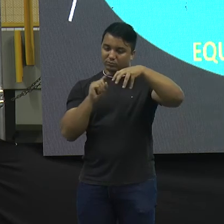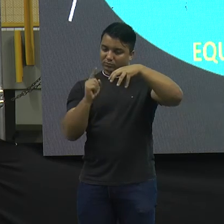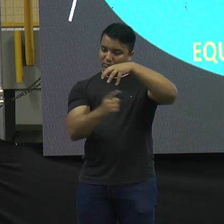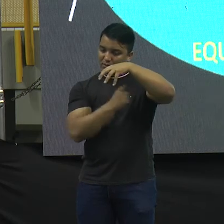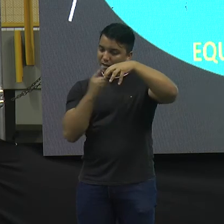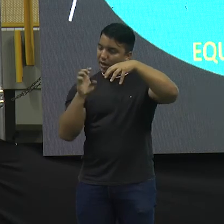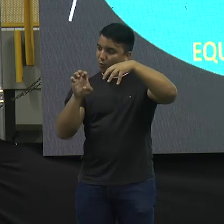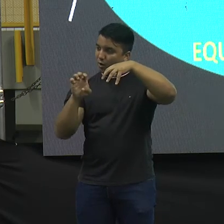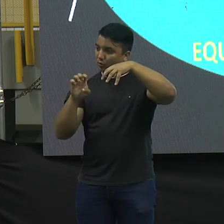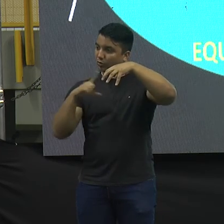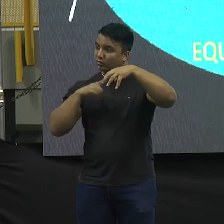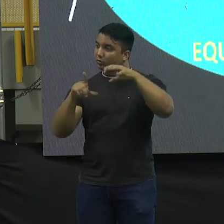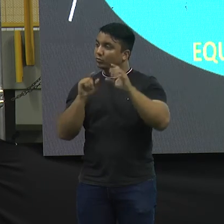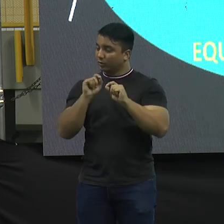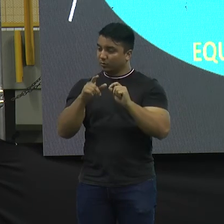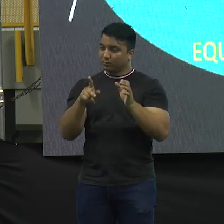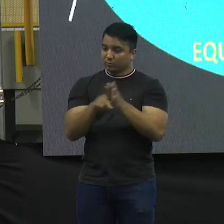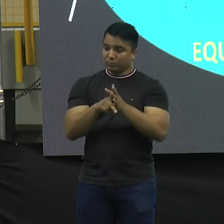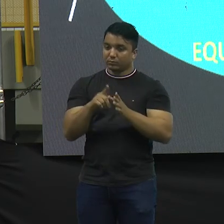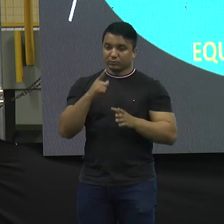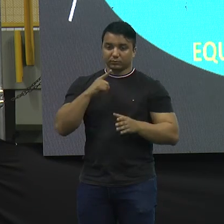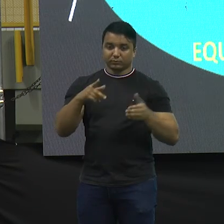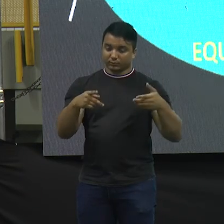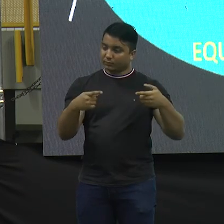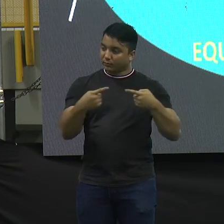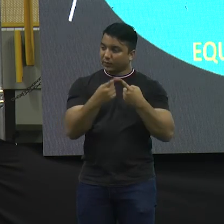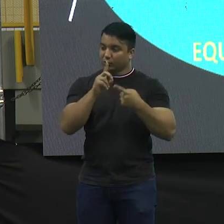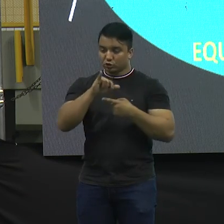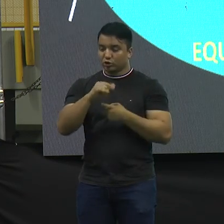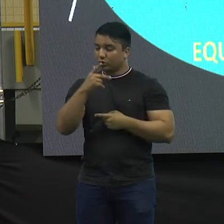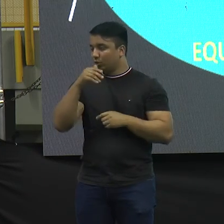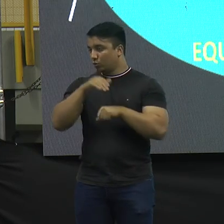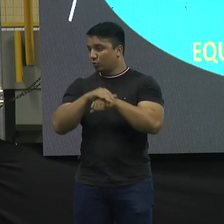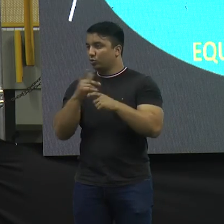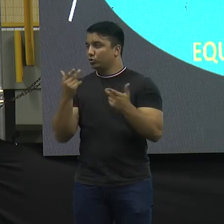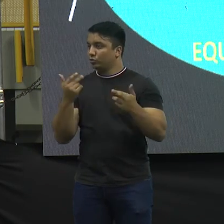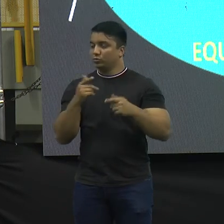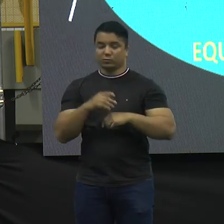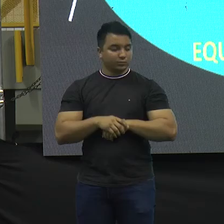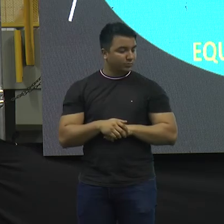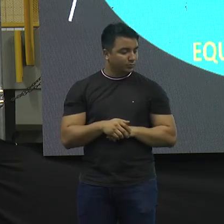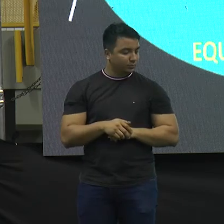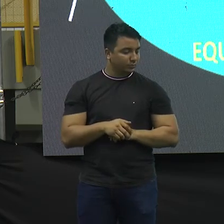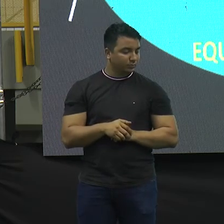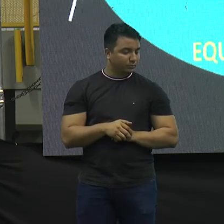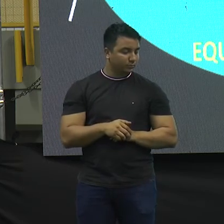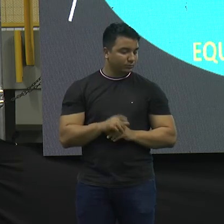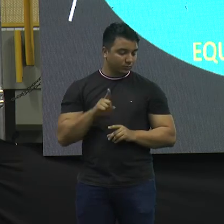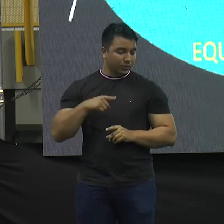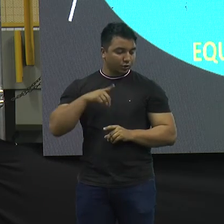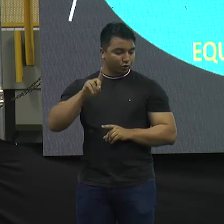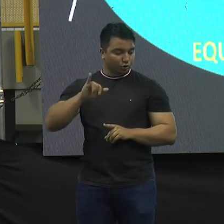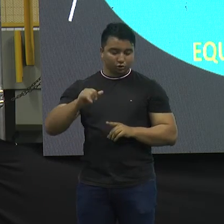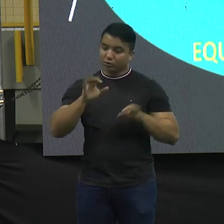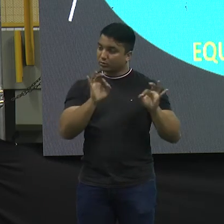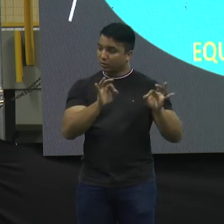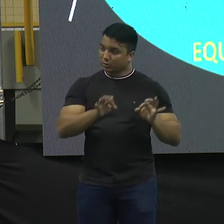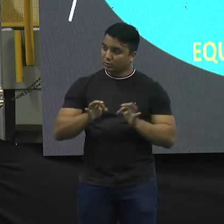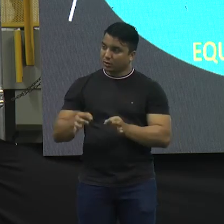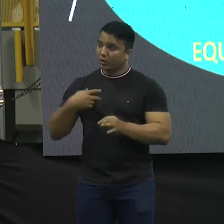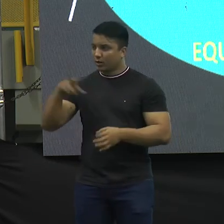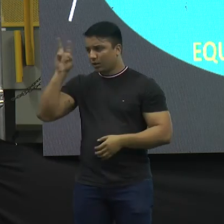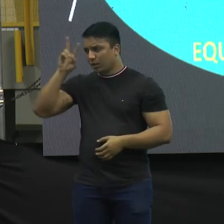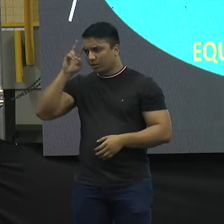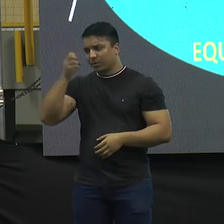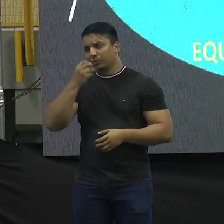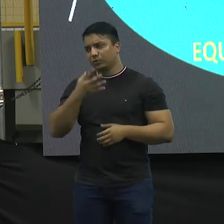como no hemisfério sul, os dias e as noites terão as mesmas durações. Ok? Beleza, professor. Está aí as datas. É sempre bom lembrar